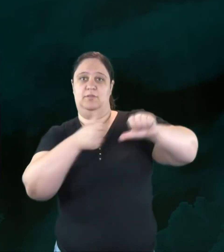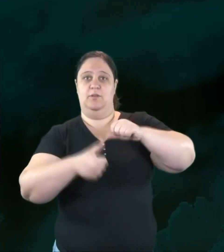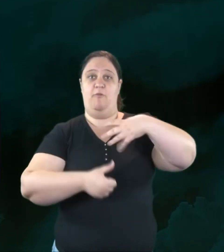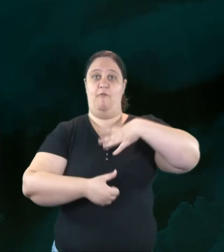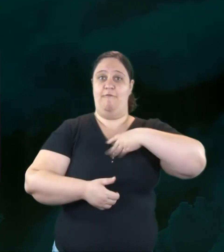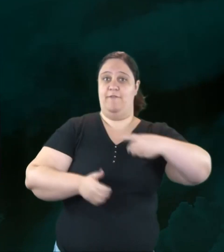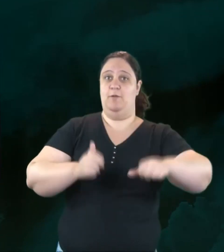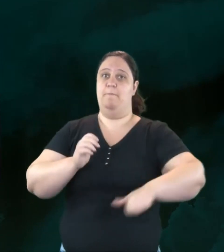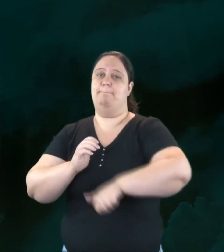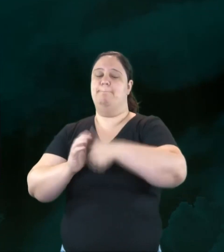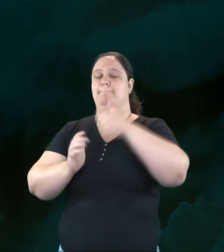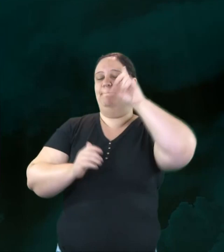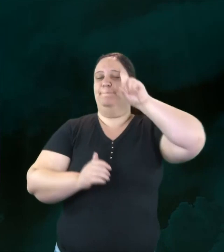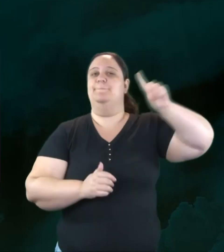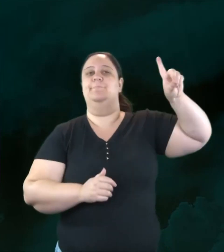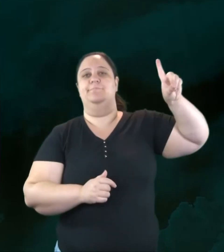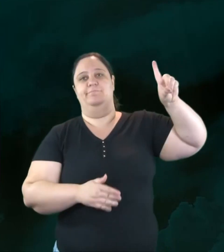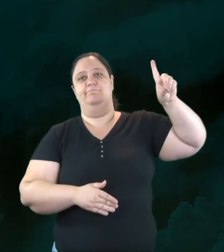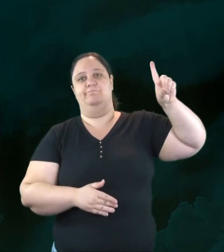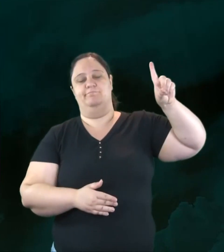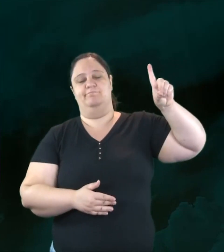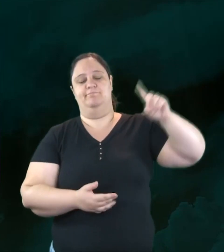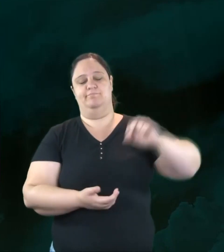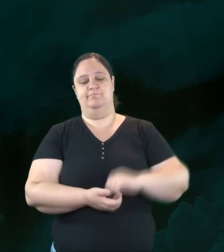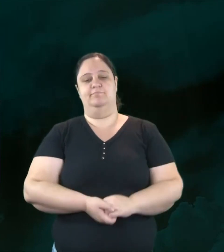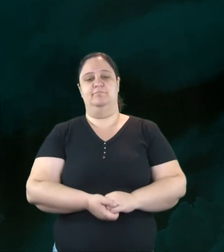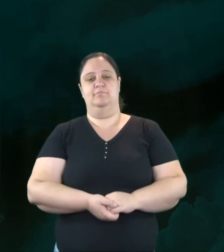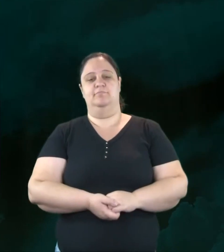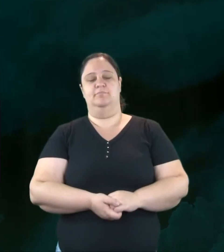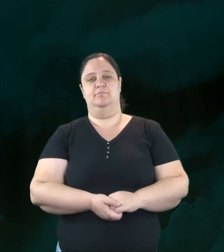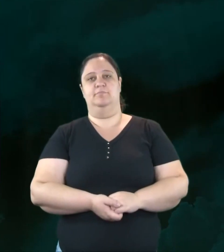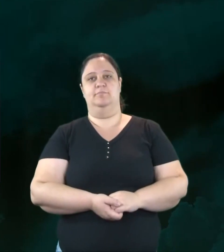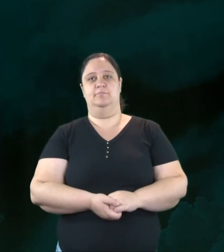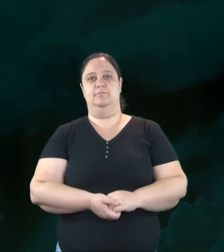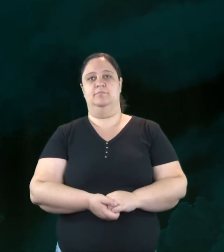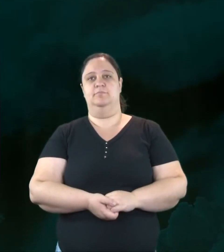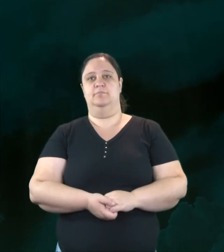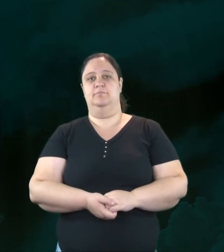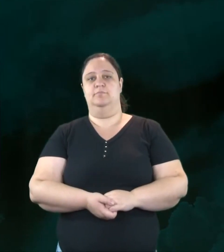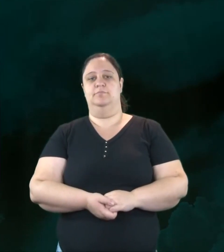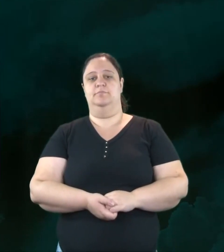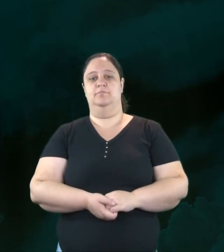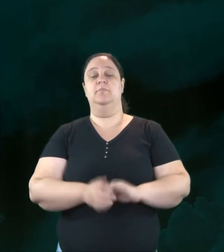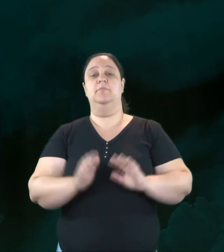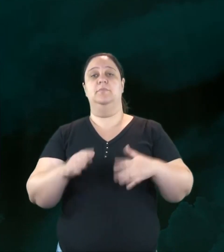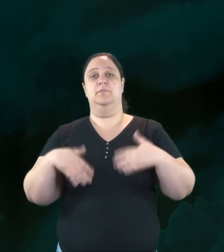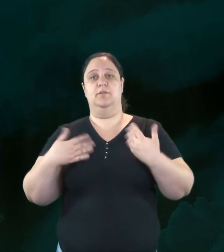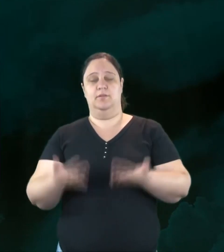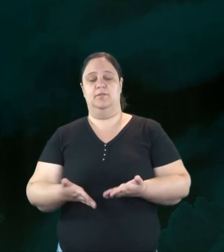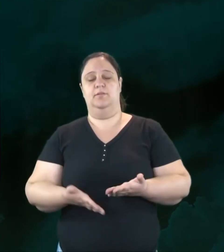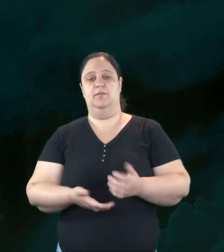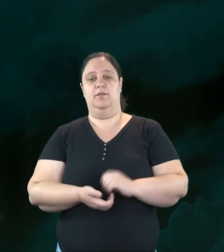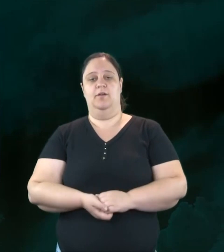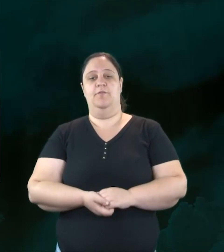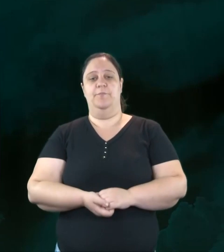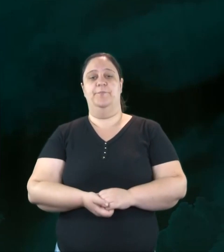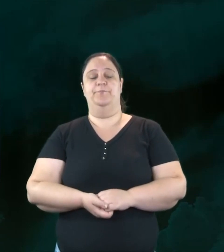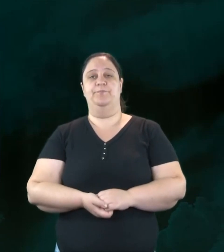Então, ele ofereceu-se pelo Espírito Eterno, e toda a